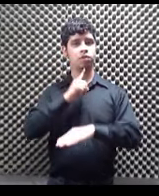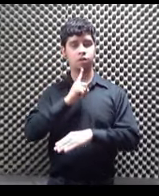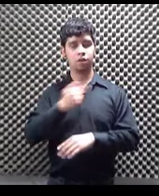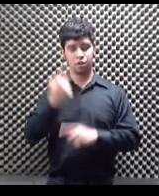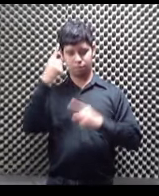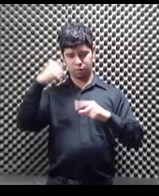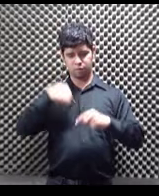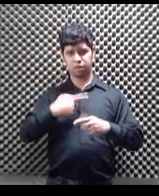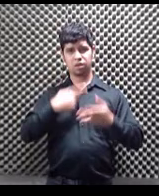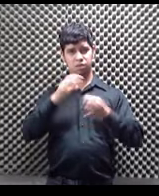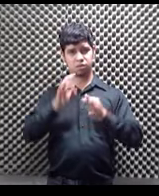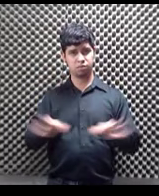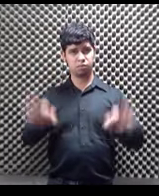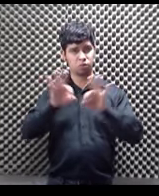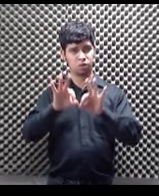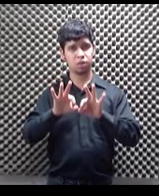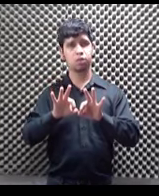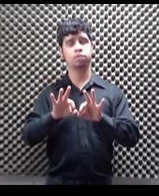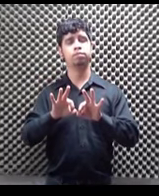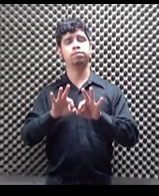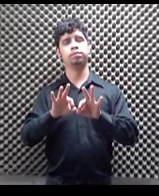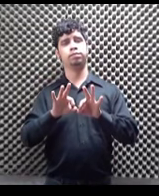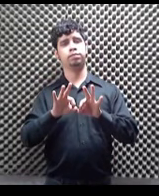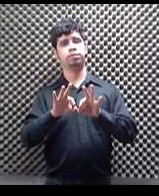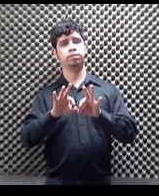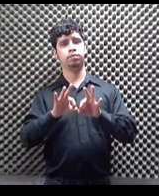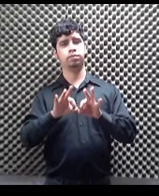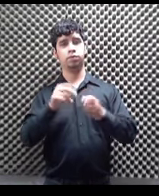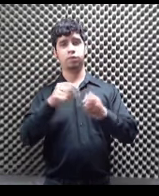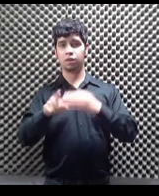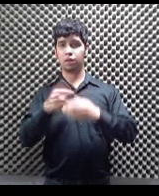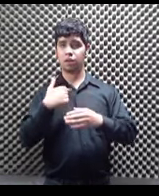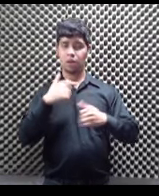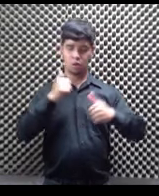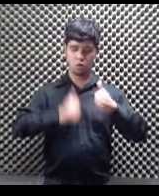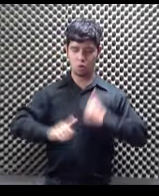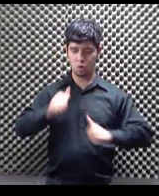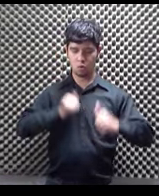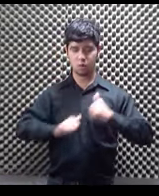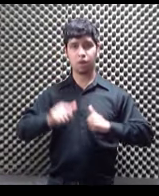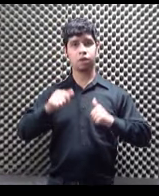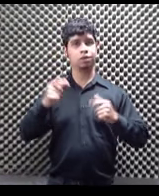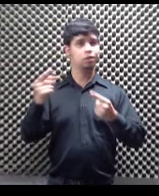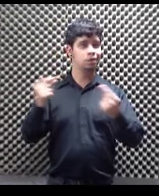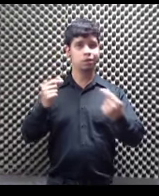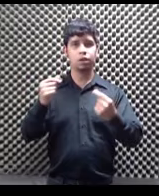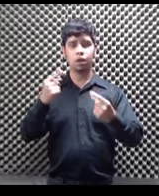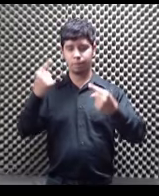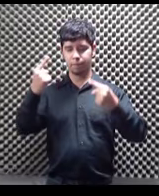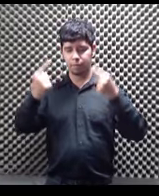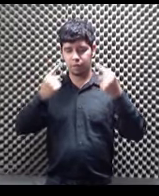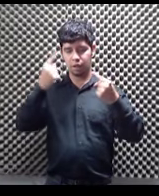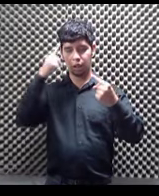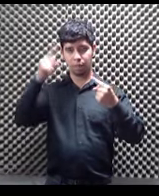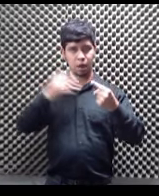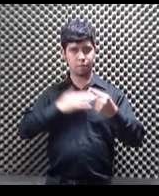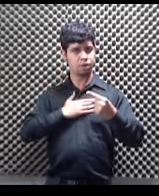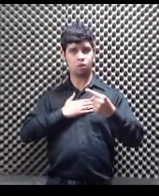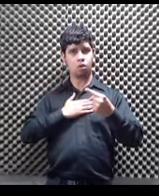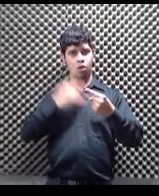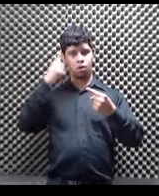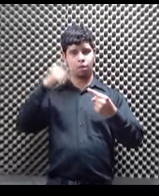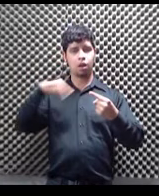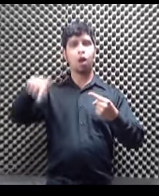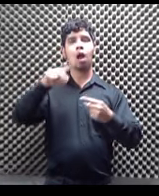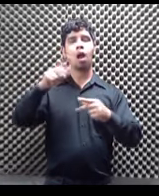es importante, que las obras hay que pensarlas para el público. O sea, yo no